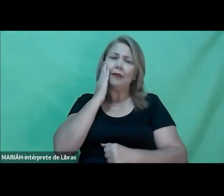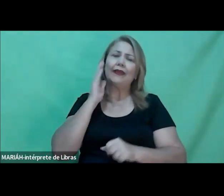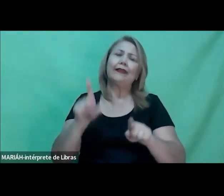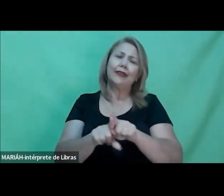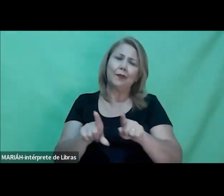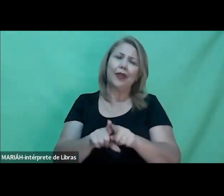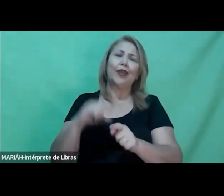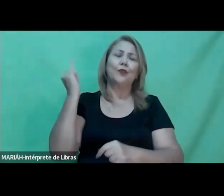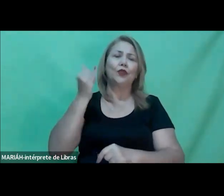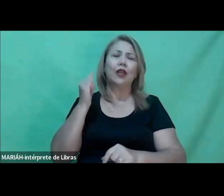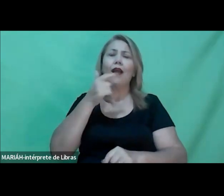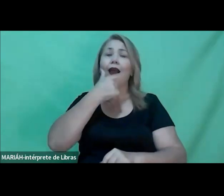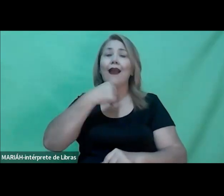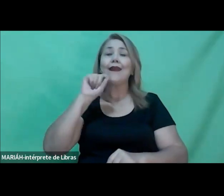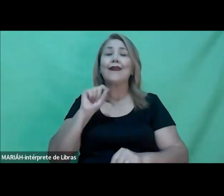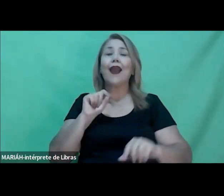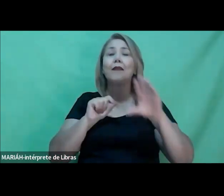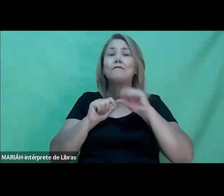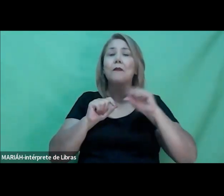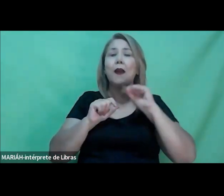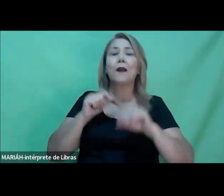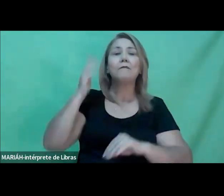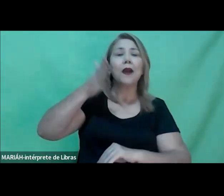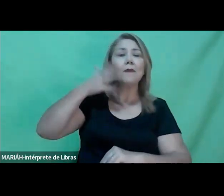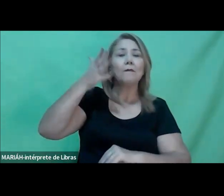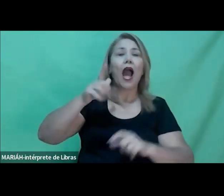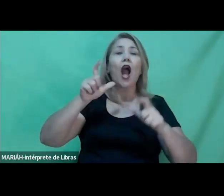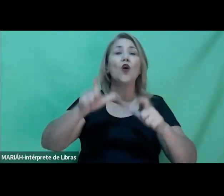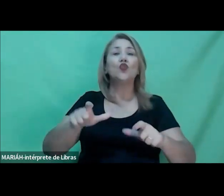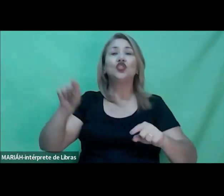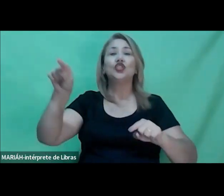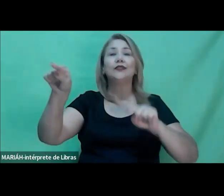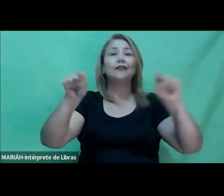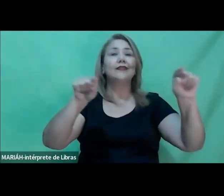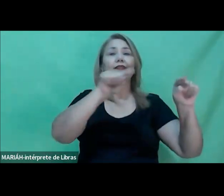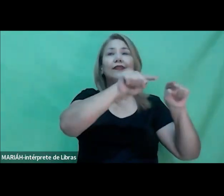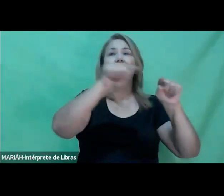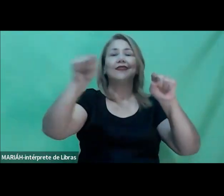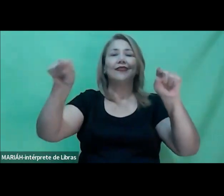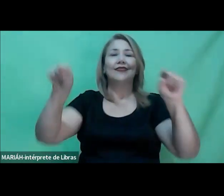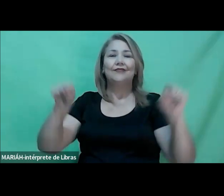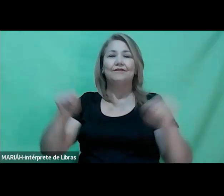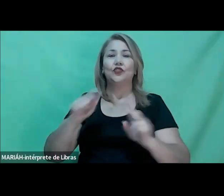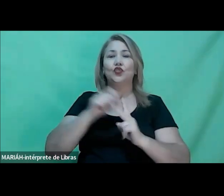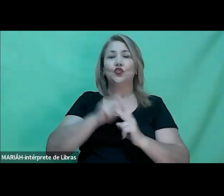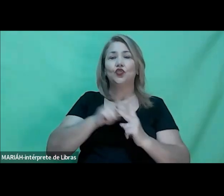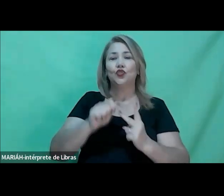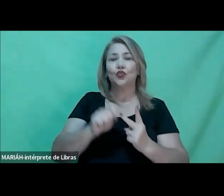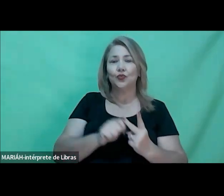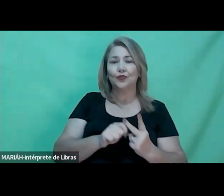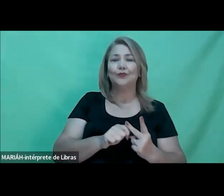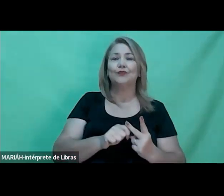hablando y dónde está miren a mí me pasó dos veces que nunca más me volvió a